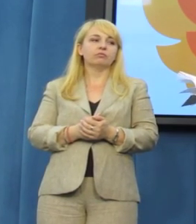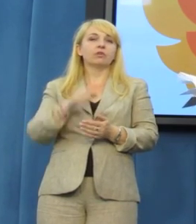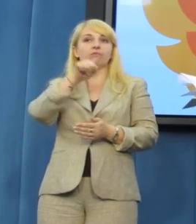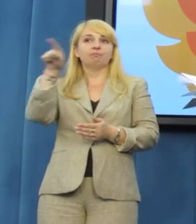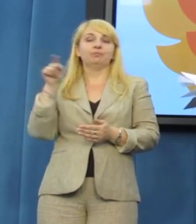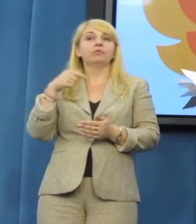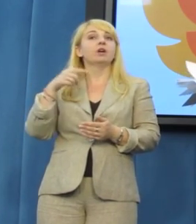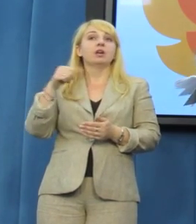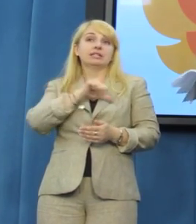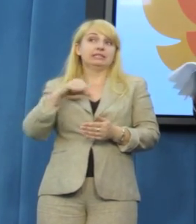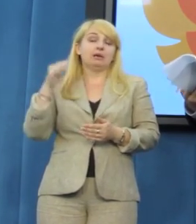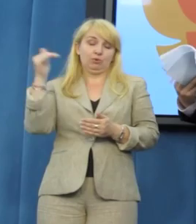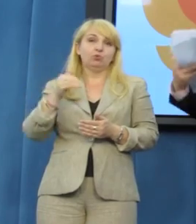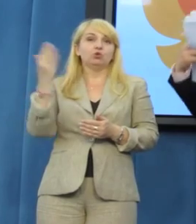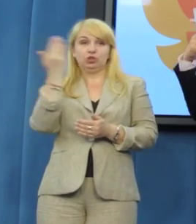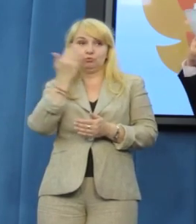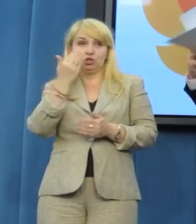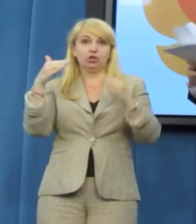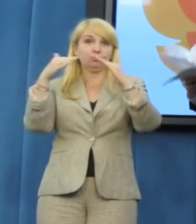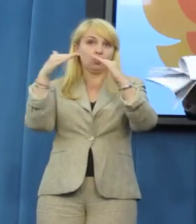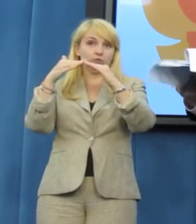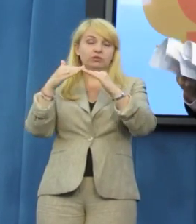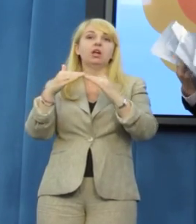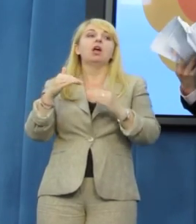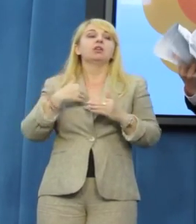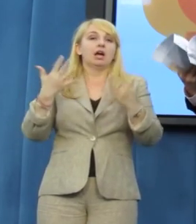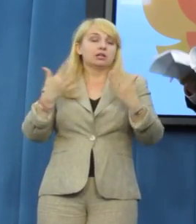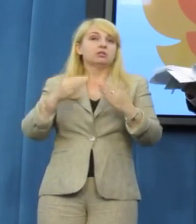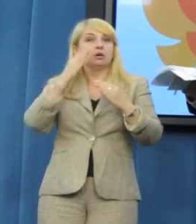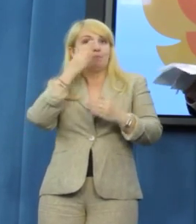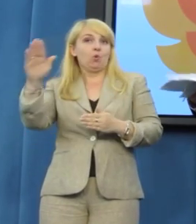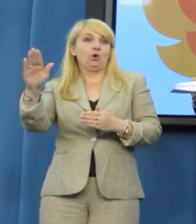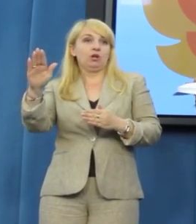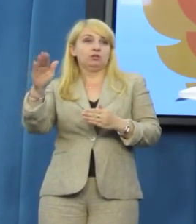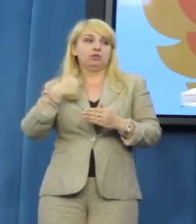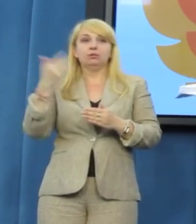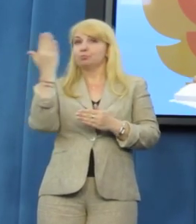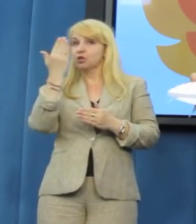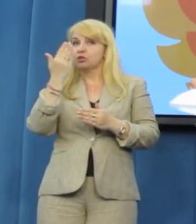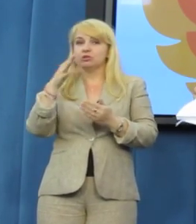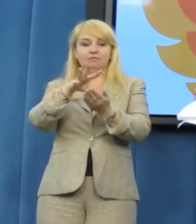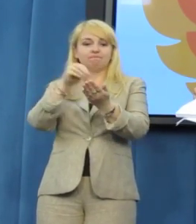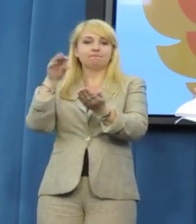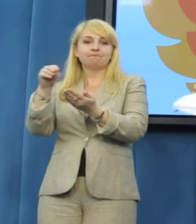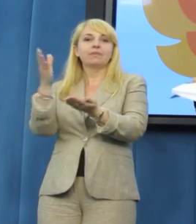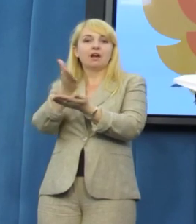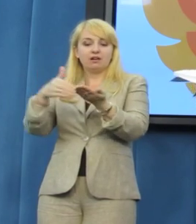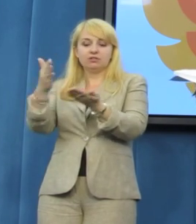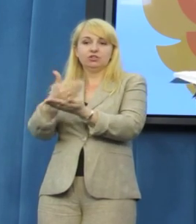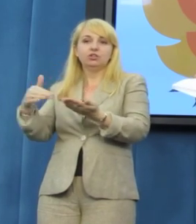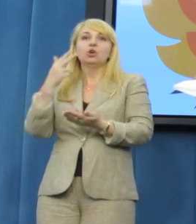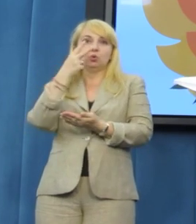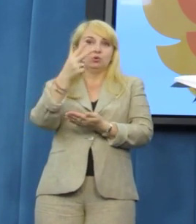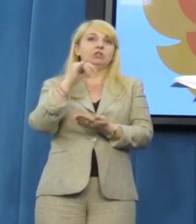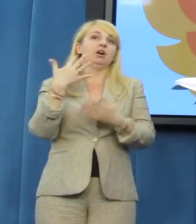pewnie to sami będziecie sobie mogli sprawdzić, ale ja chcę Państwu pokazać. Odczytam po prostu pewne zapisy